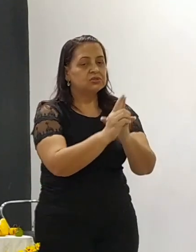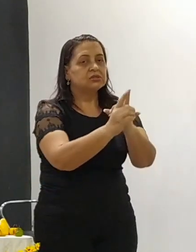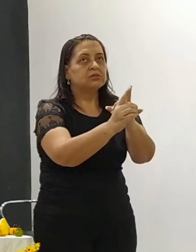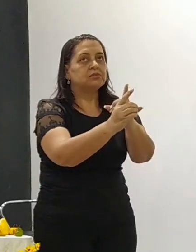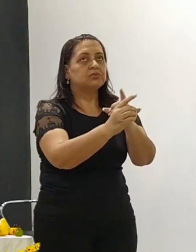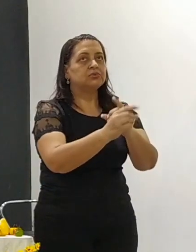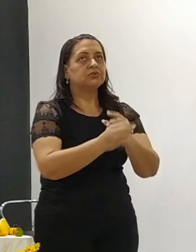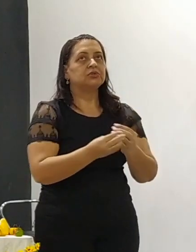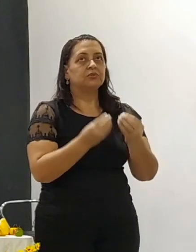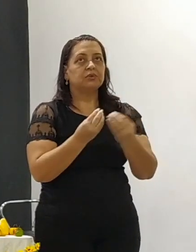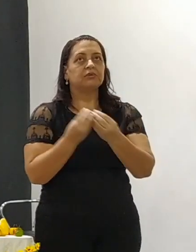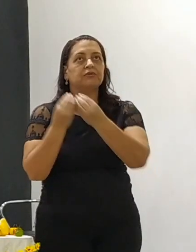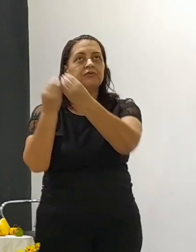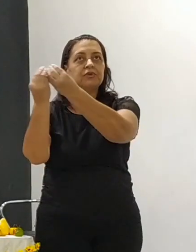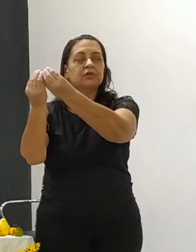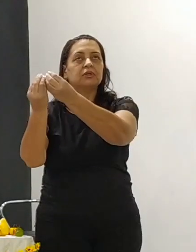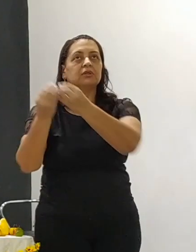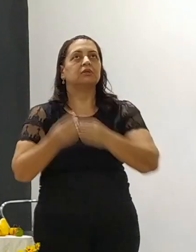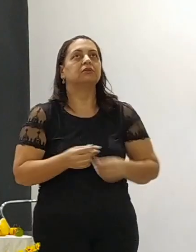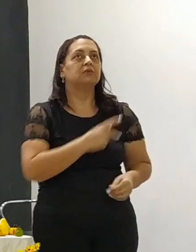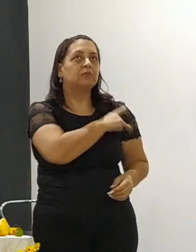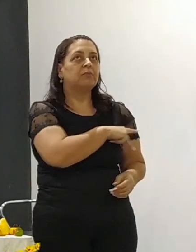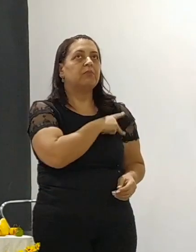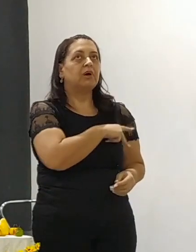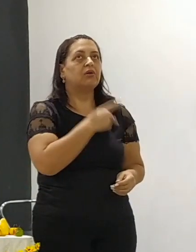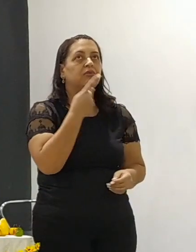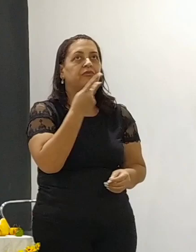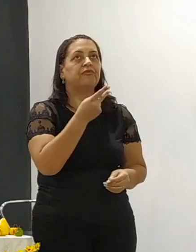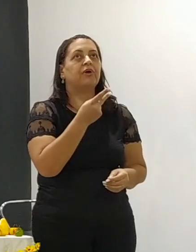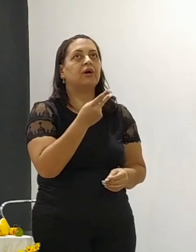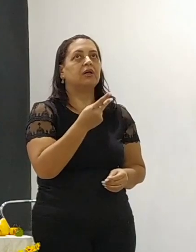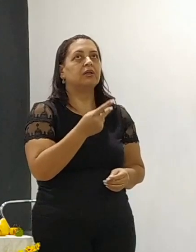discípulos. Paulo fala para Timóteo assim: